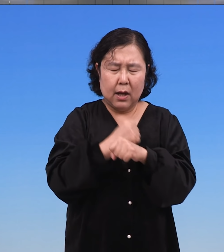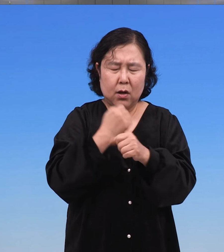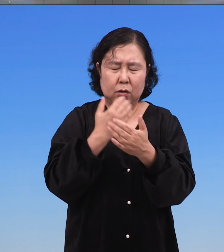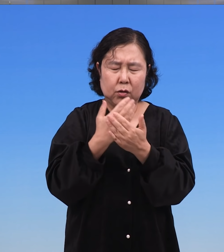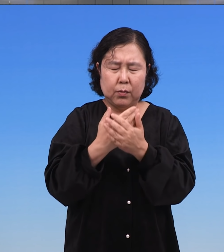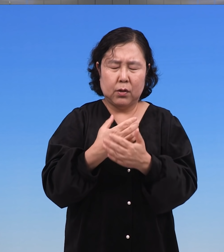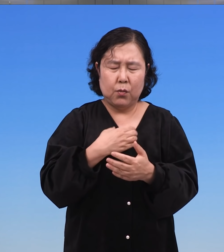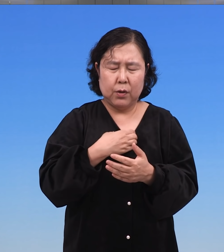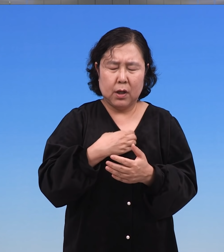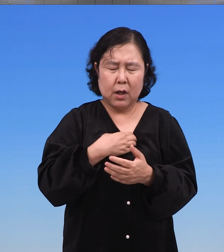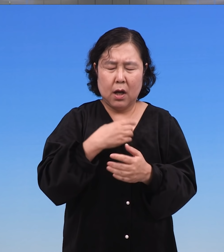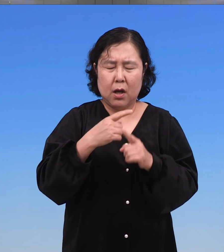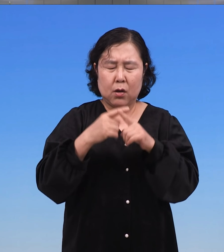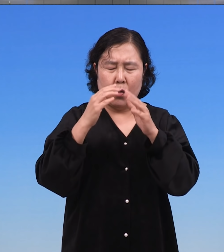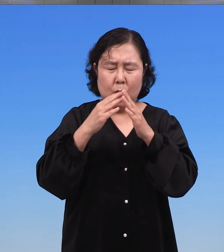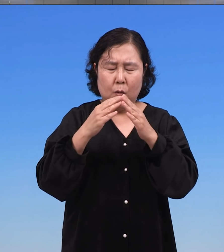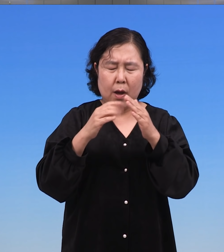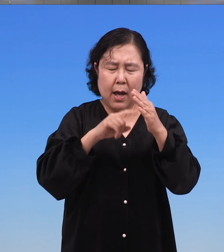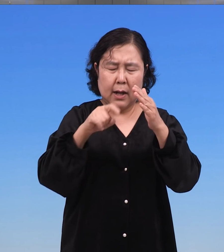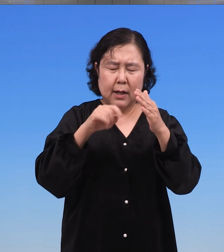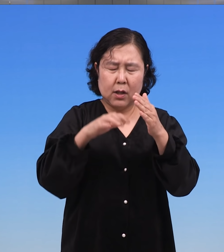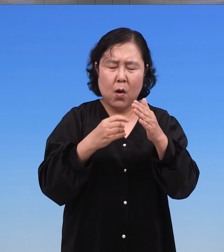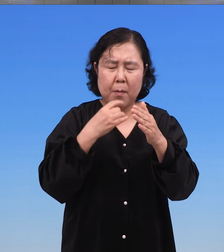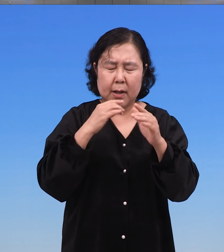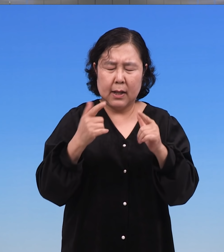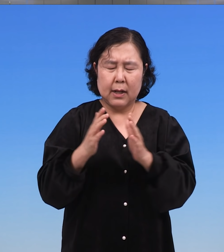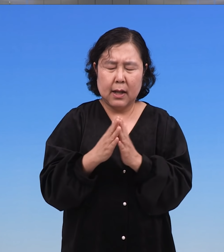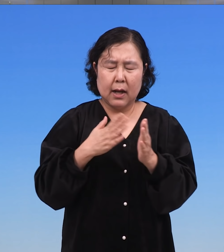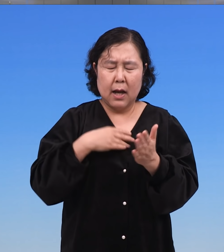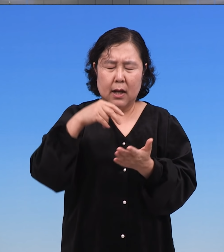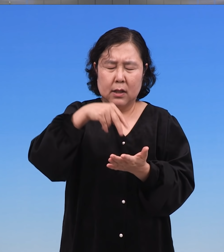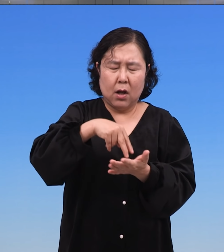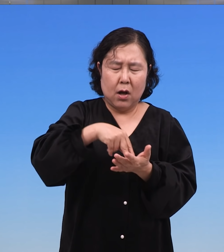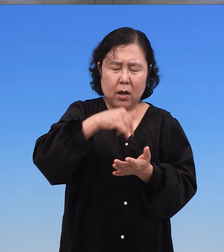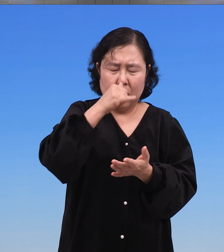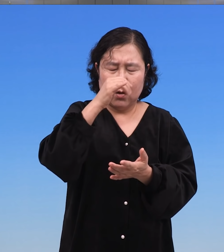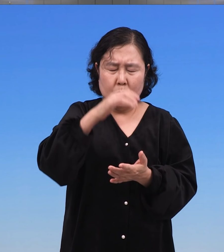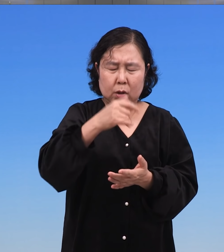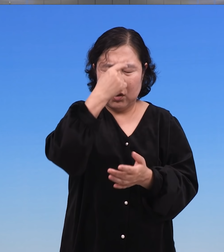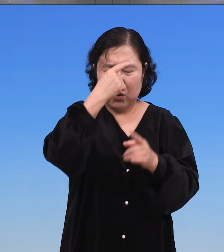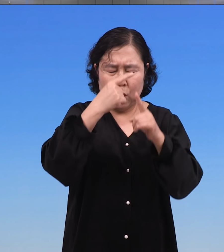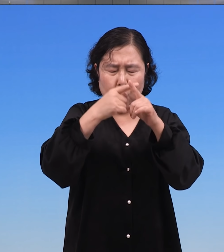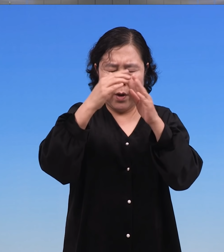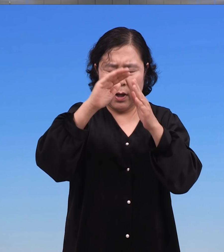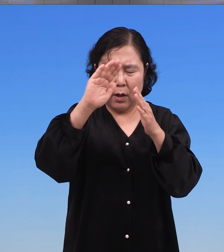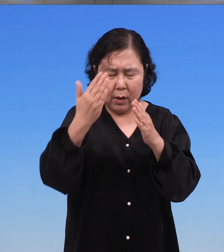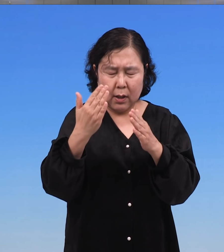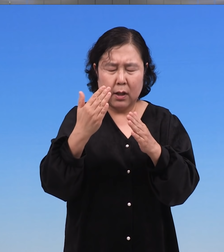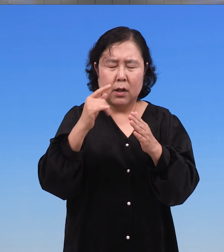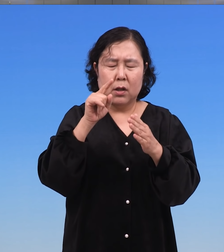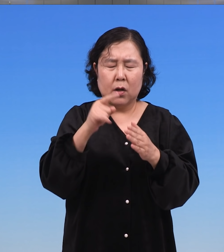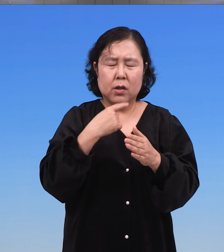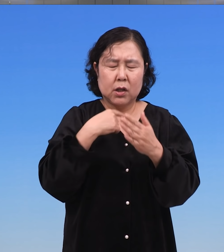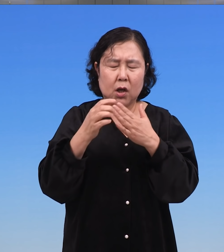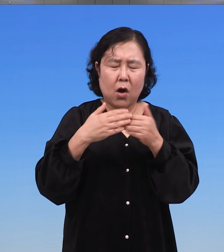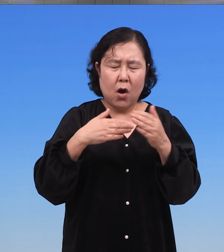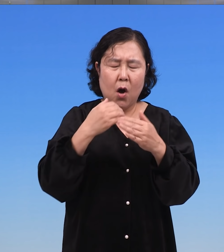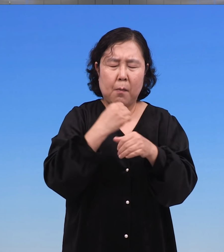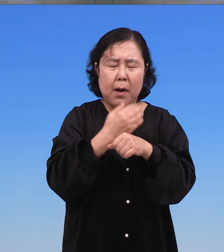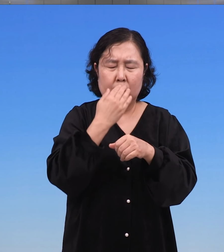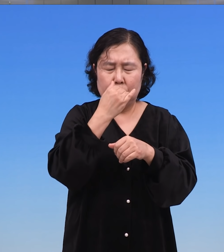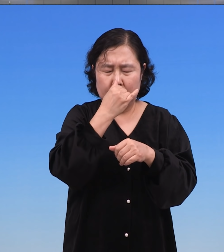위기가 오히려 그저 교회 예배당 안뿐만 아니라 내가 서 있는 그곳이 바로 예배당이 될 수 있다는 사실을